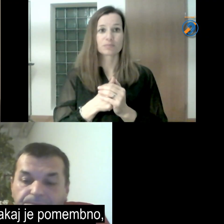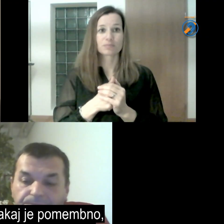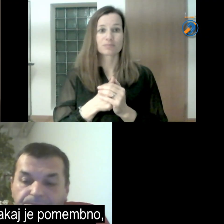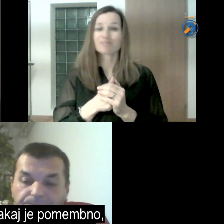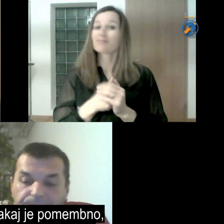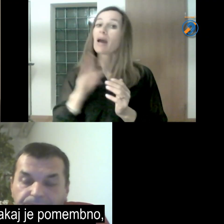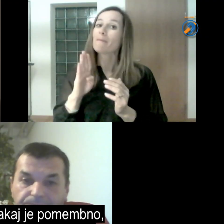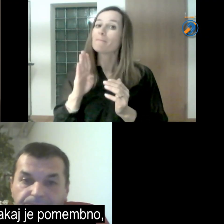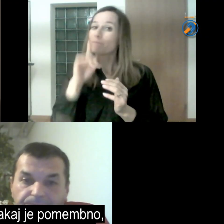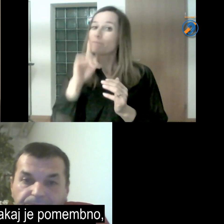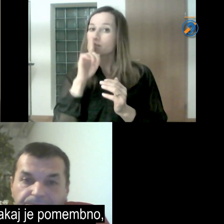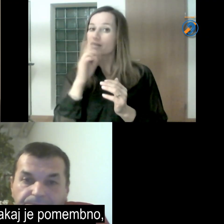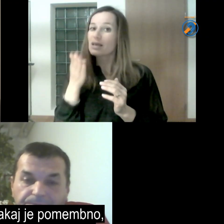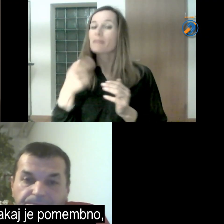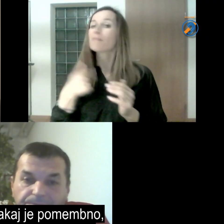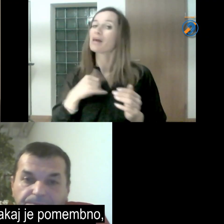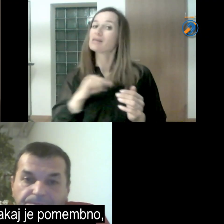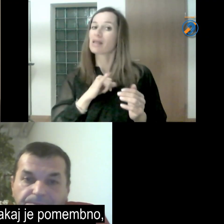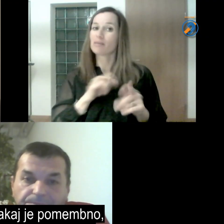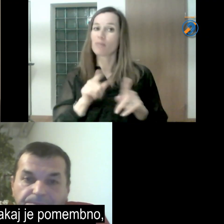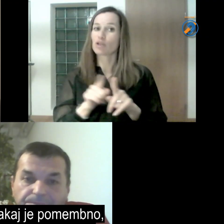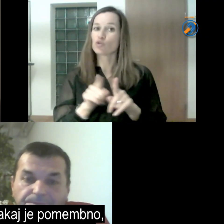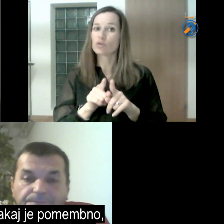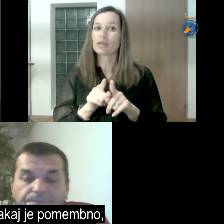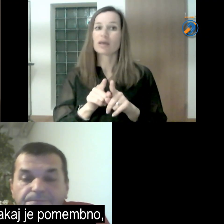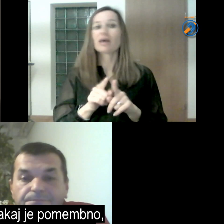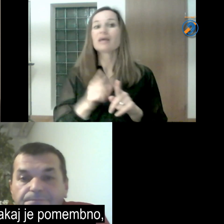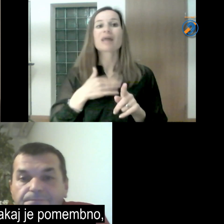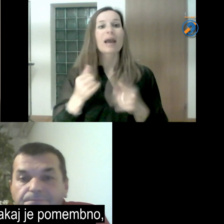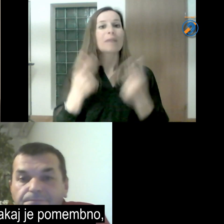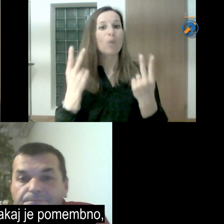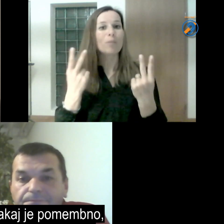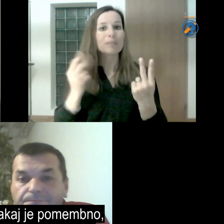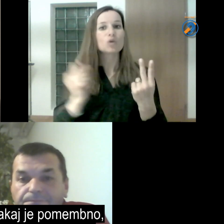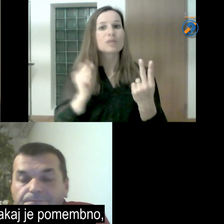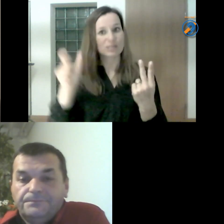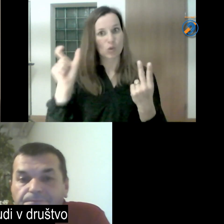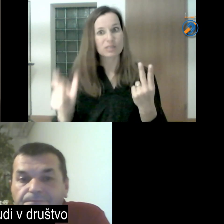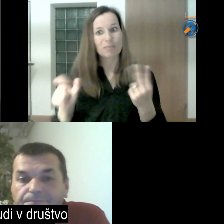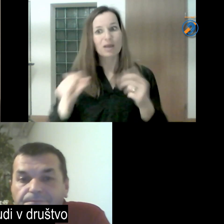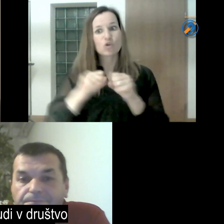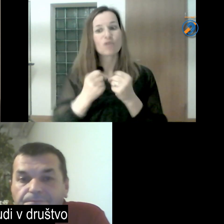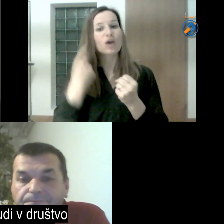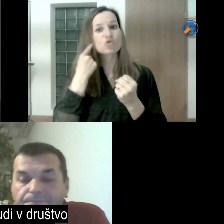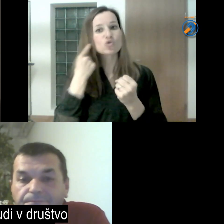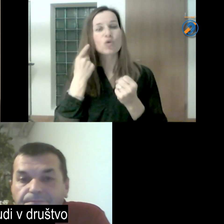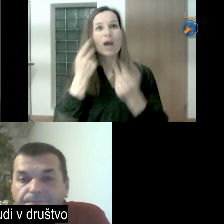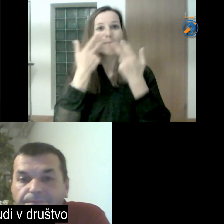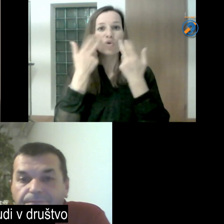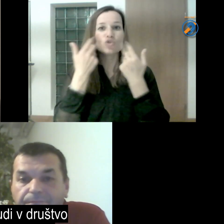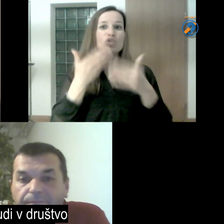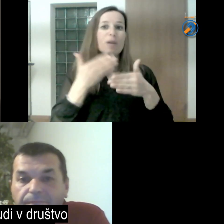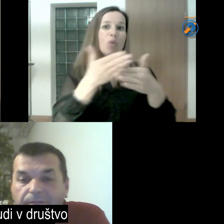Boris, zanima me tukaj tudi, zakaj je pomembno, da se oseba z okvaro sluha obrne po pomoč tudi v